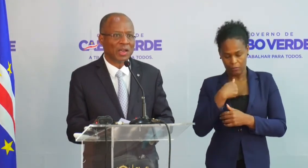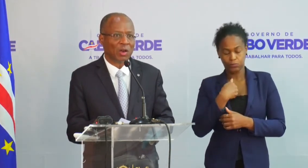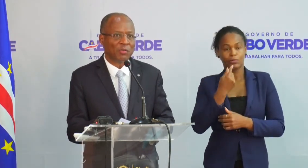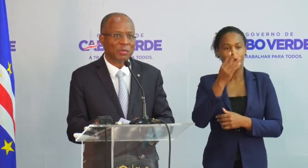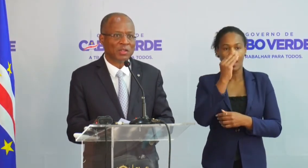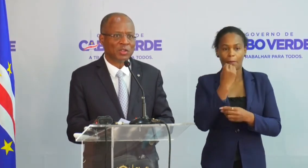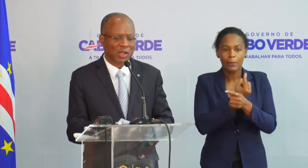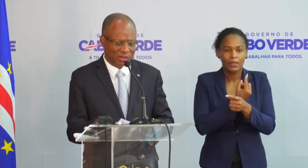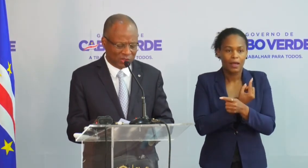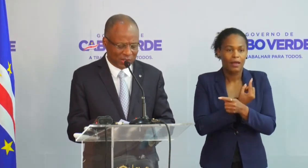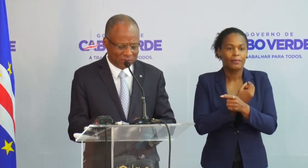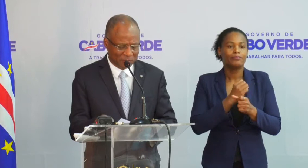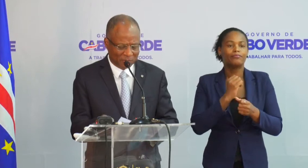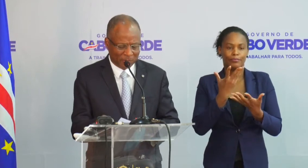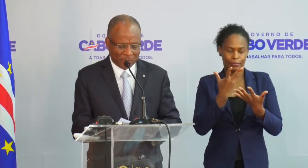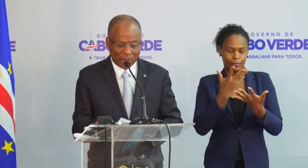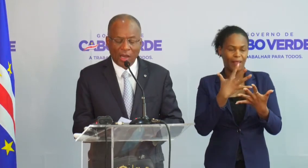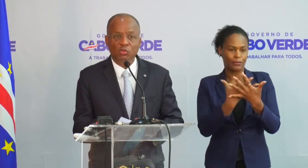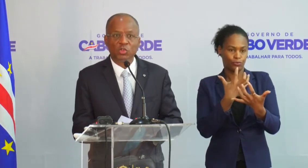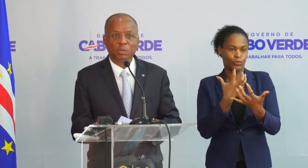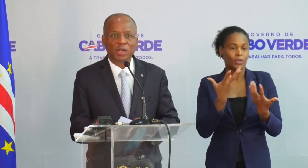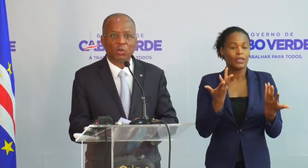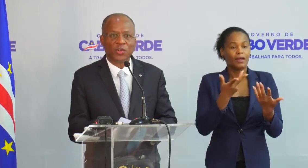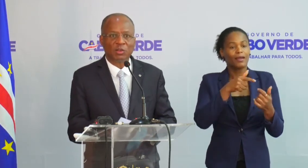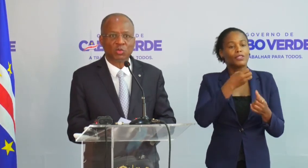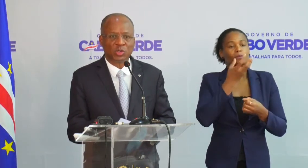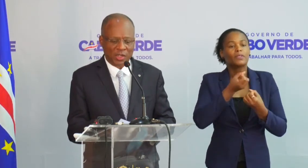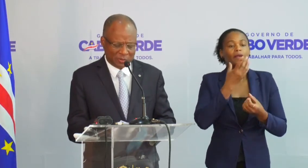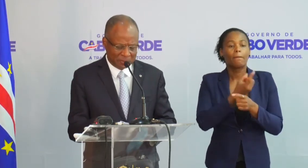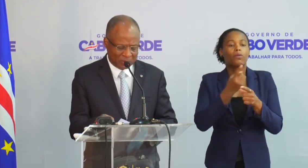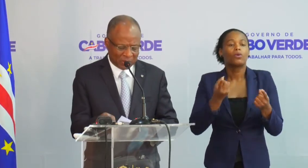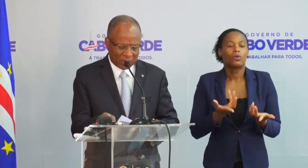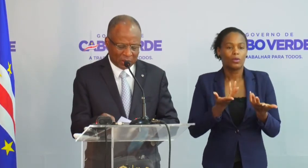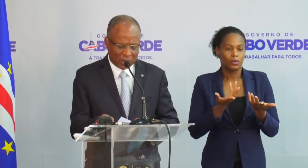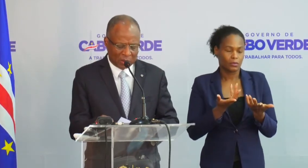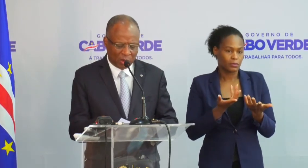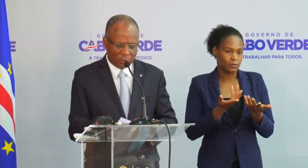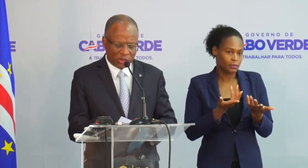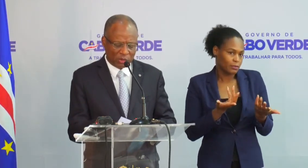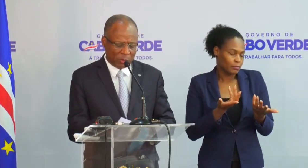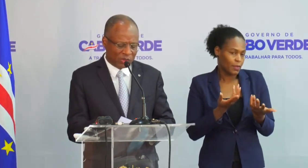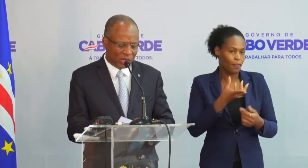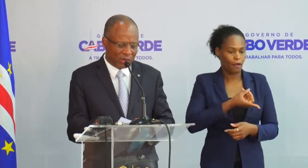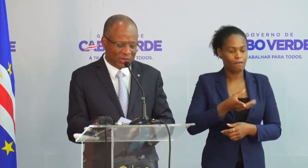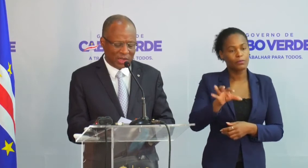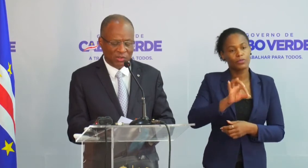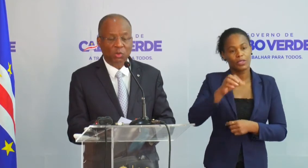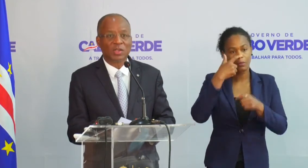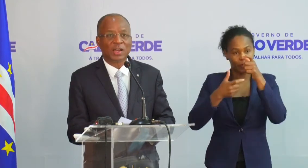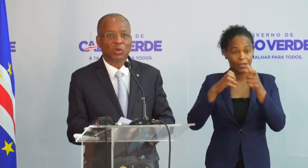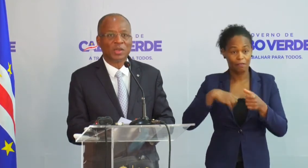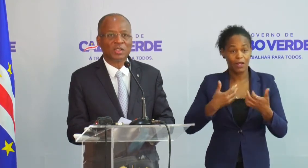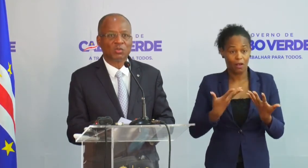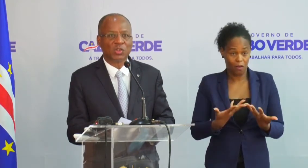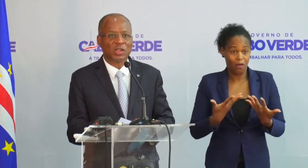é, obviamente, atingida. É isto que explica o facto de 9% da população cabo-verdiana se